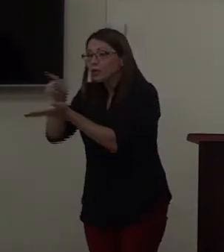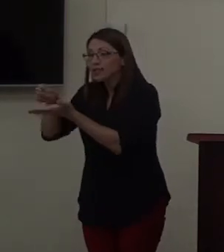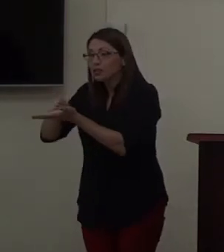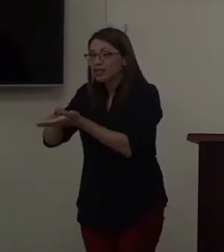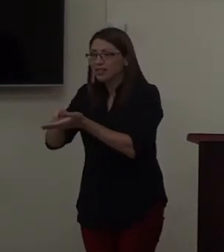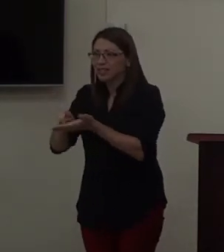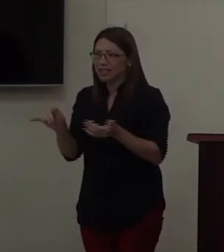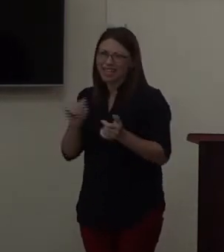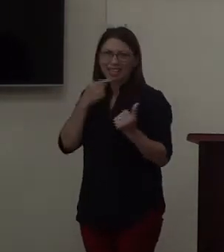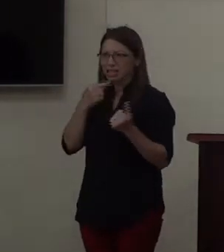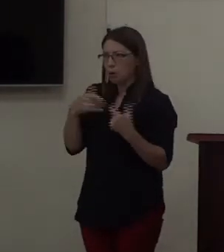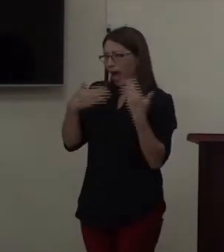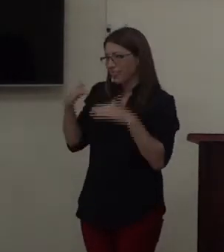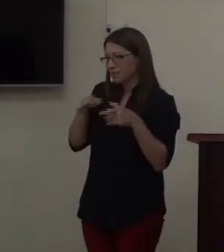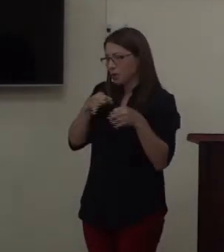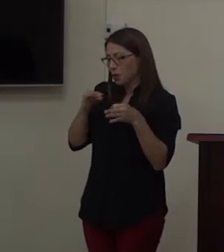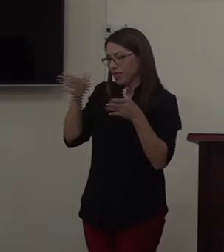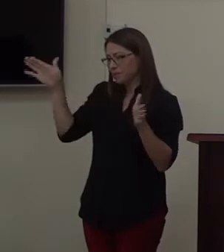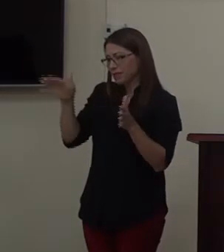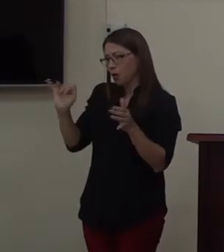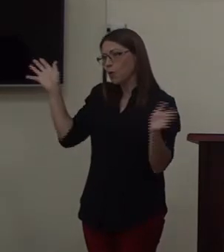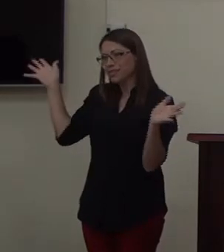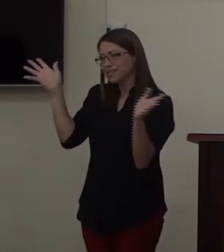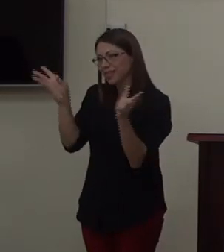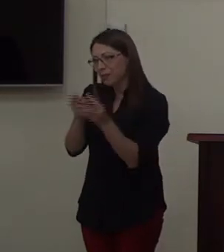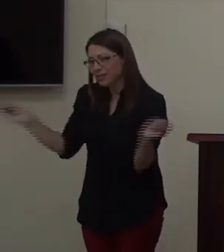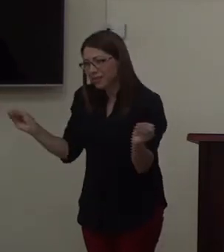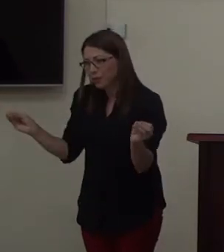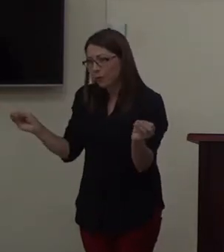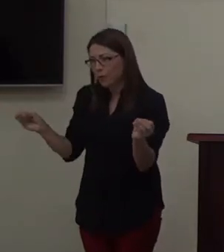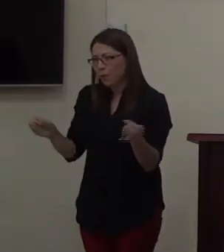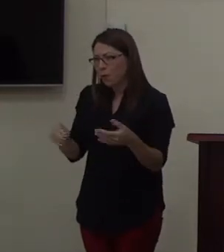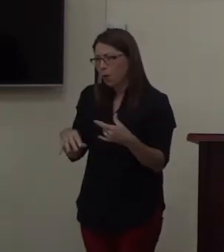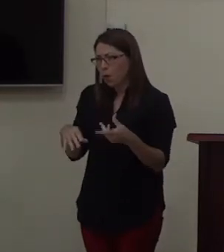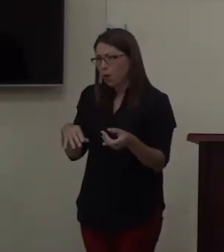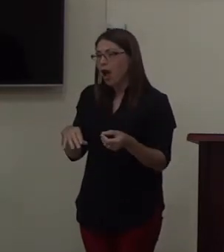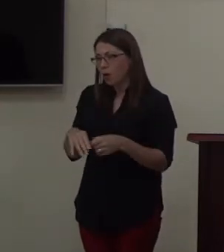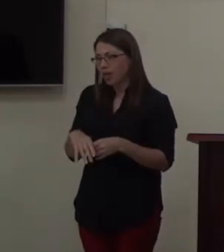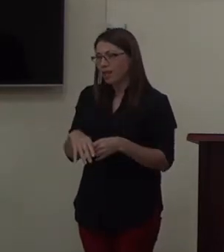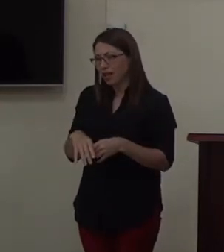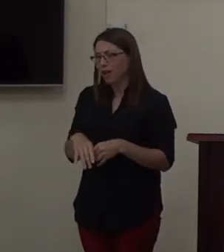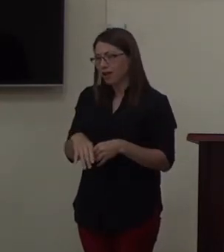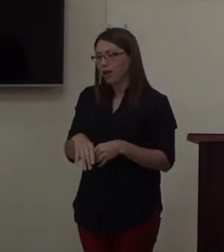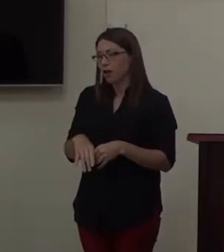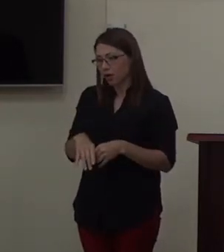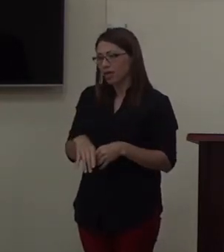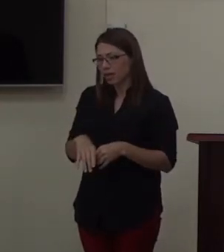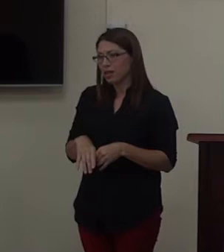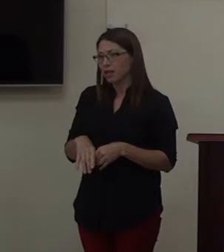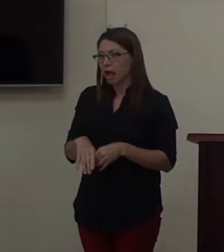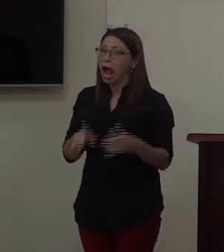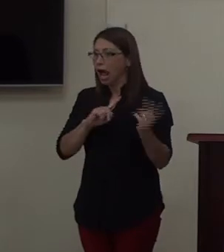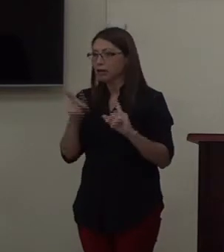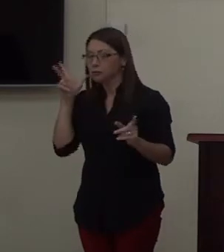los problemas de estatus y de política lingüística. Lo primero sería precisamente el contexto de la política de planificación lingüística y